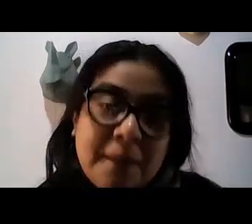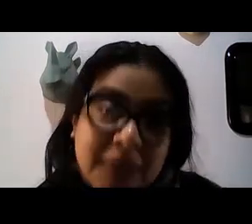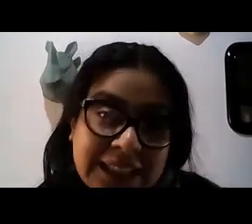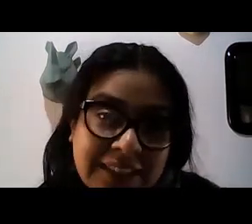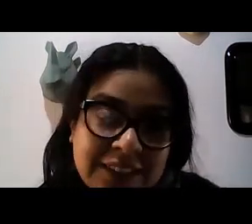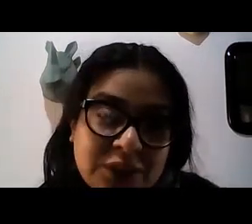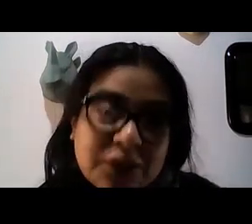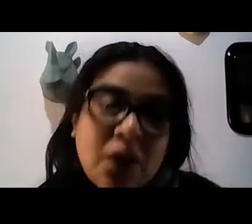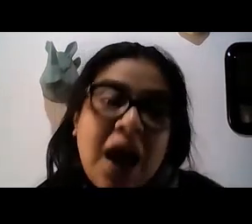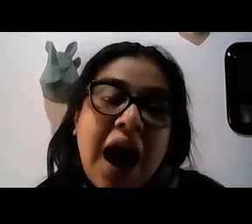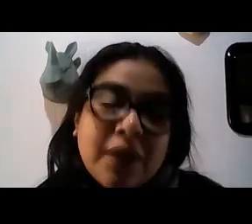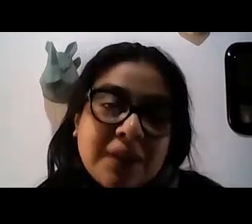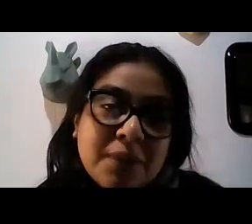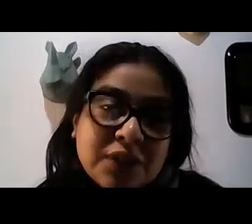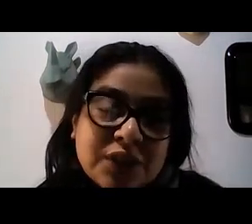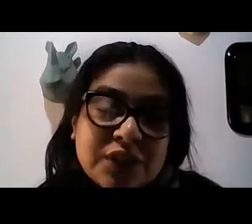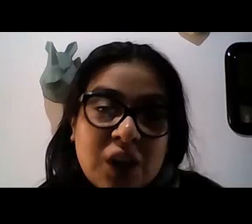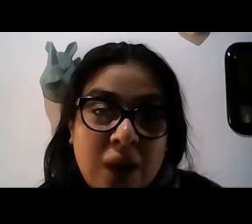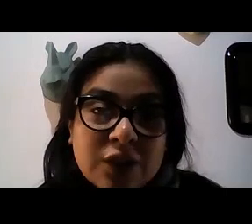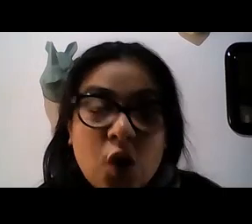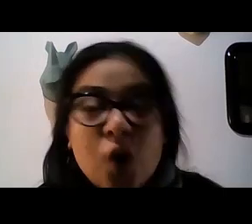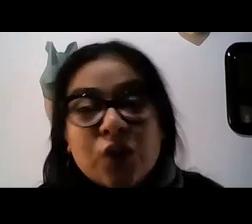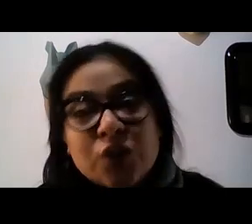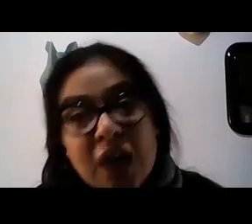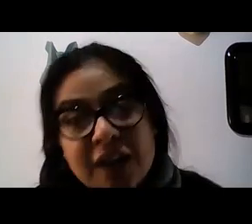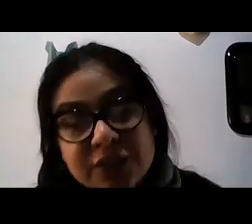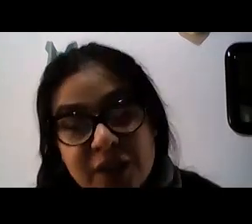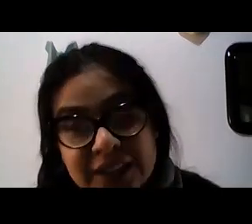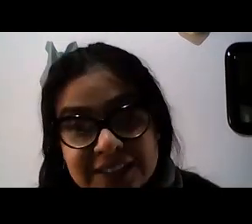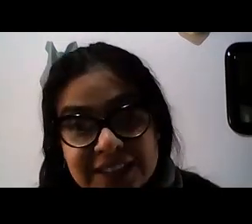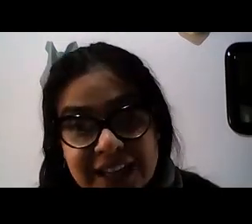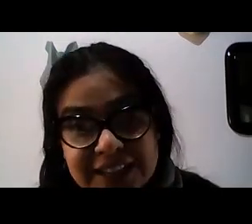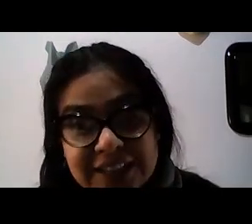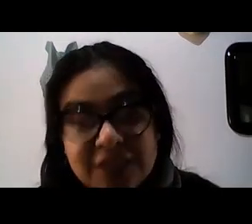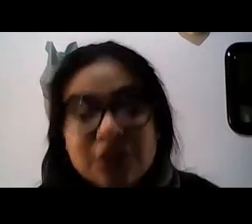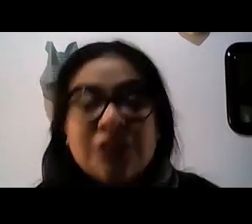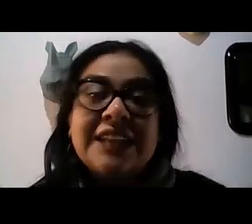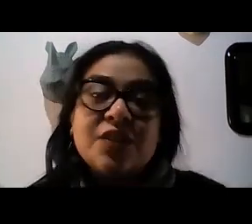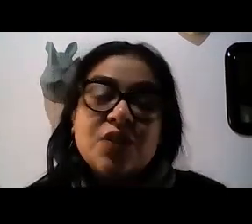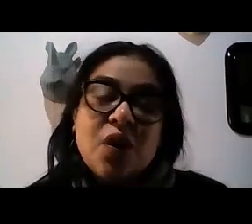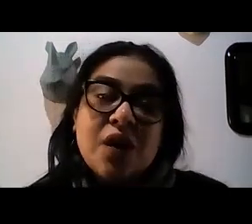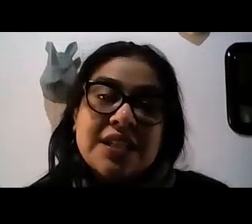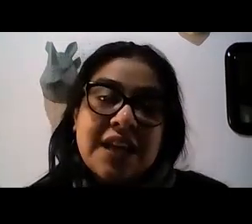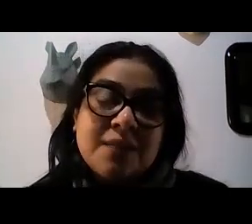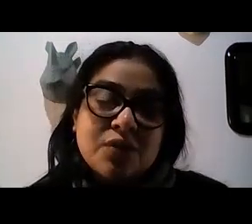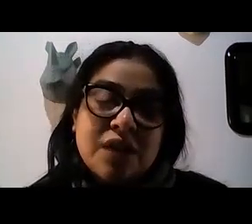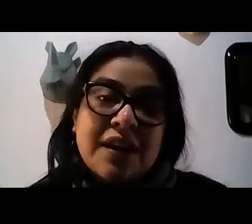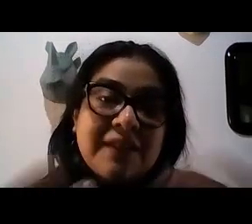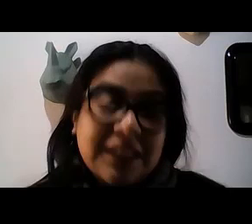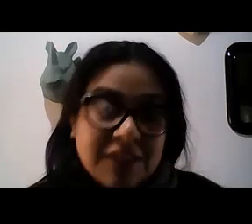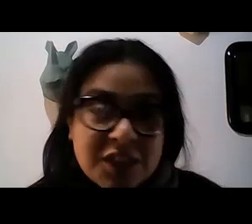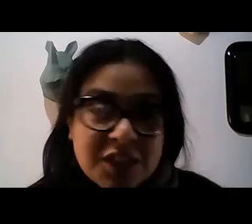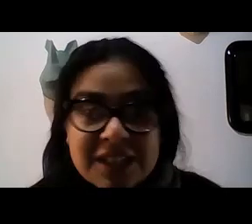Bogotá 2021 aborda procesos de encuentro con los ciudadanos habitantes de calle, donde ya no solo es el museo